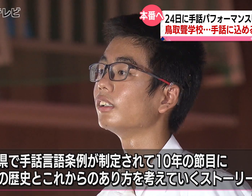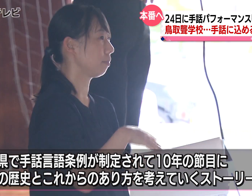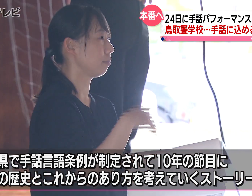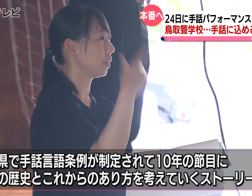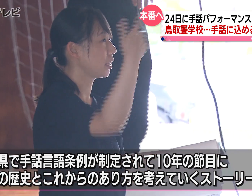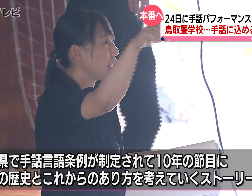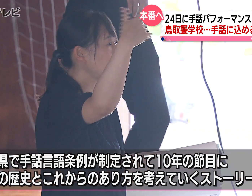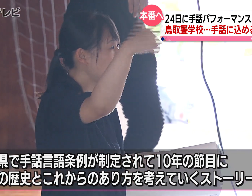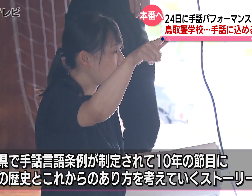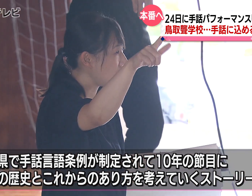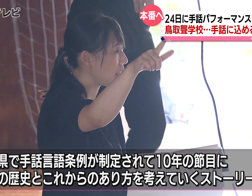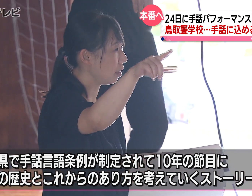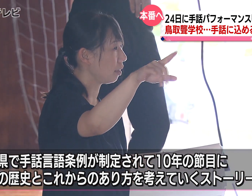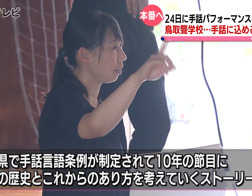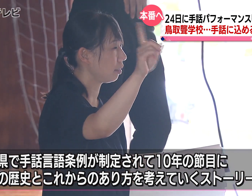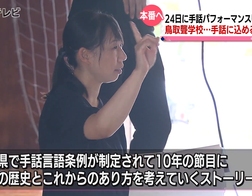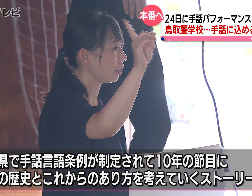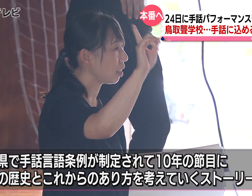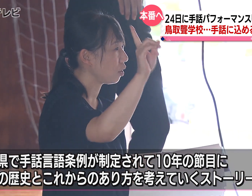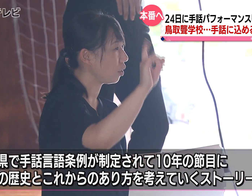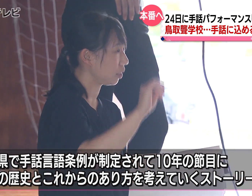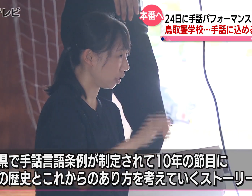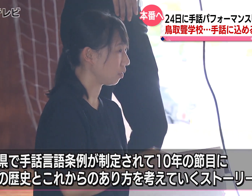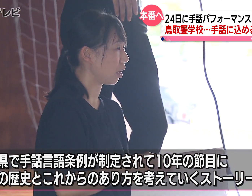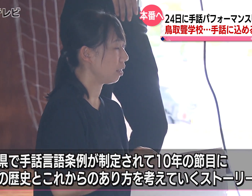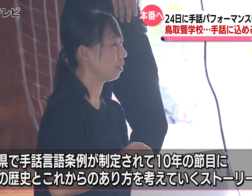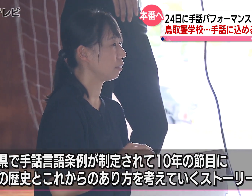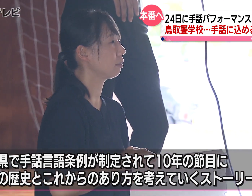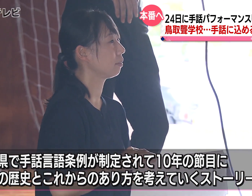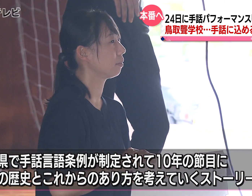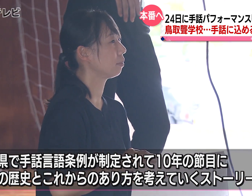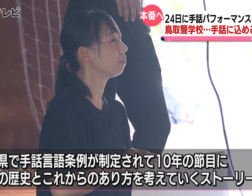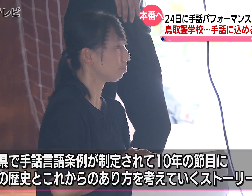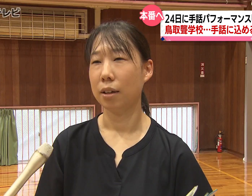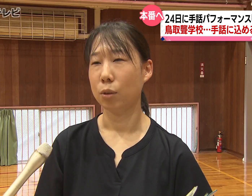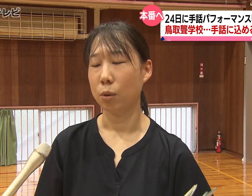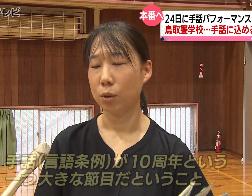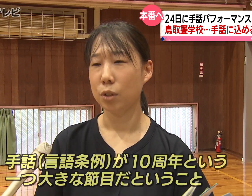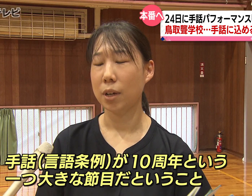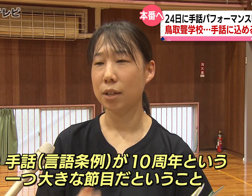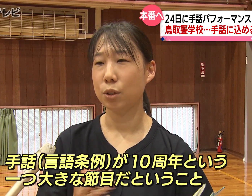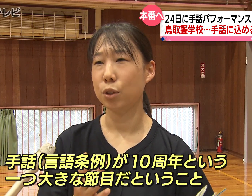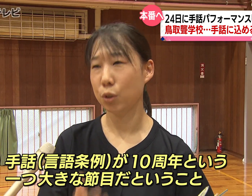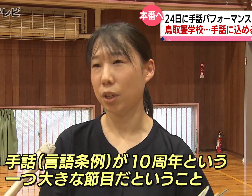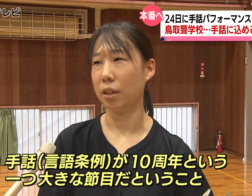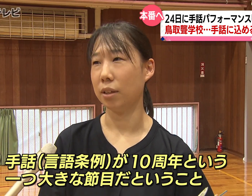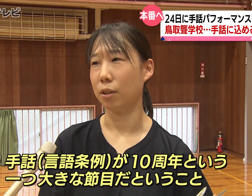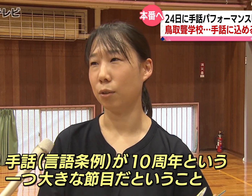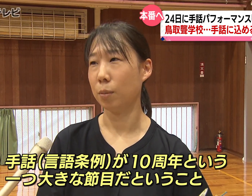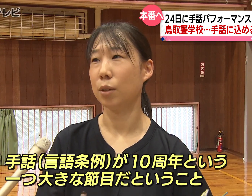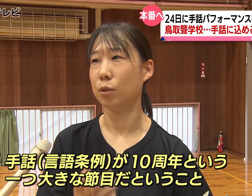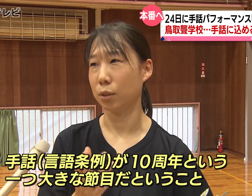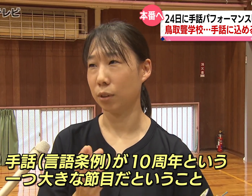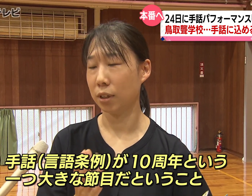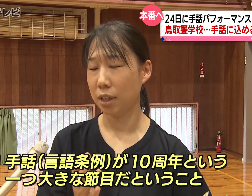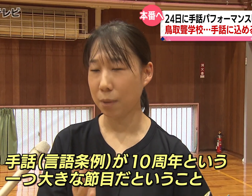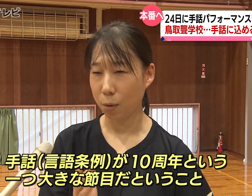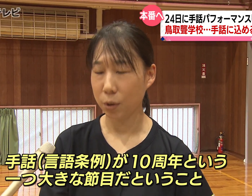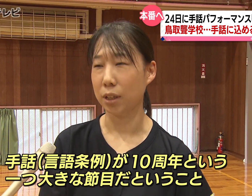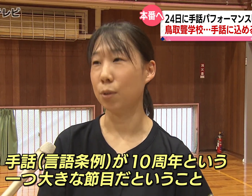からの在り方を考えていくストーリーです。 手話が10周年っていう、一つ今大きな節